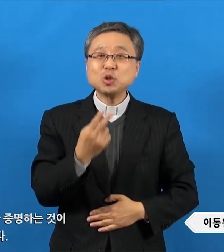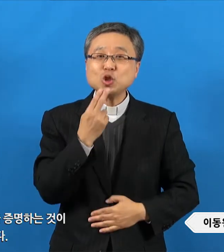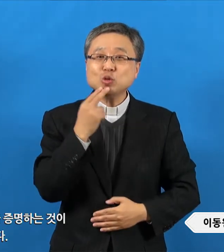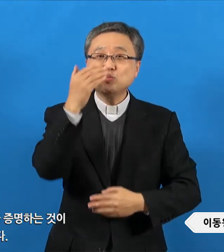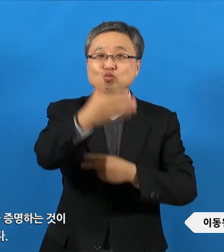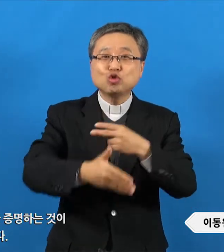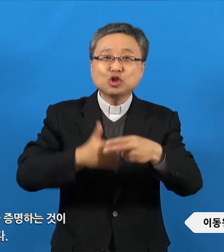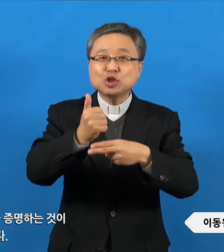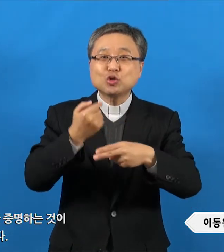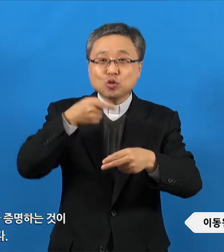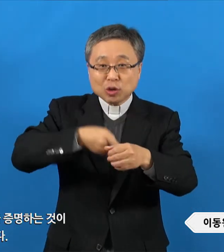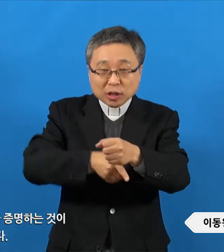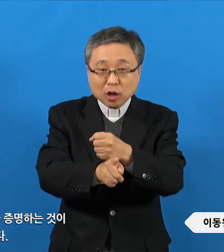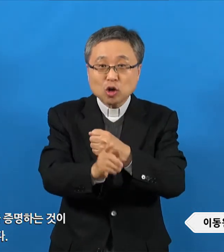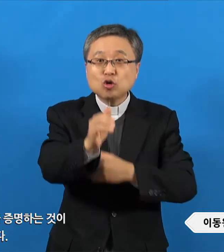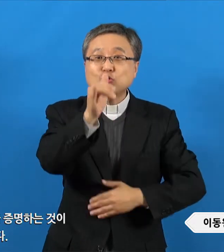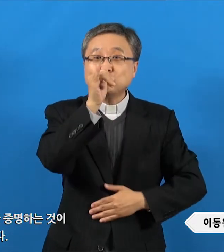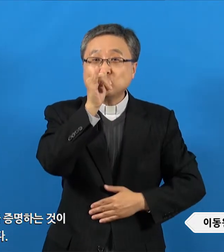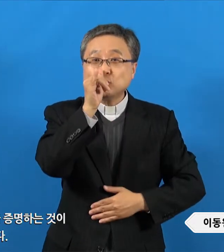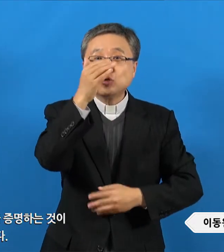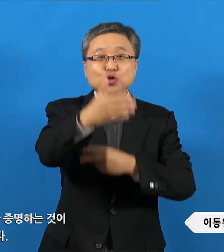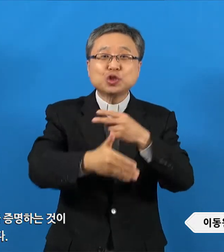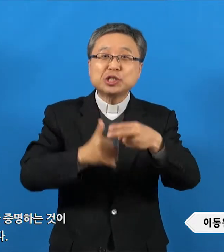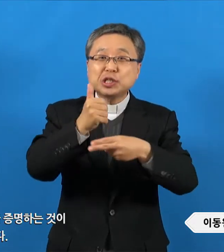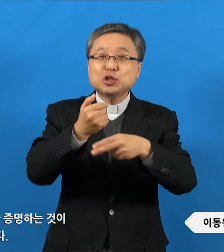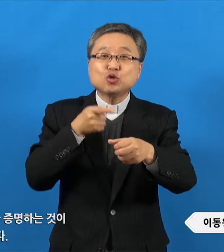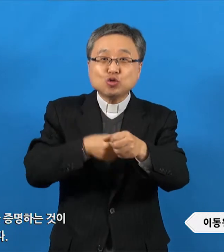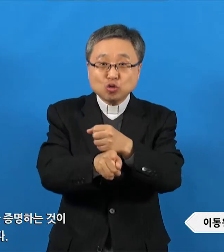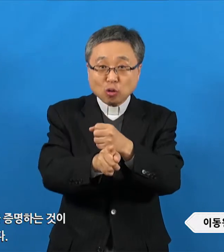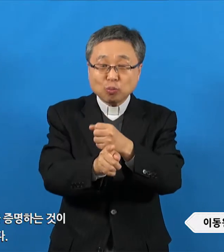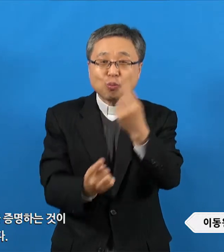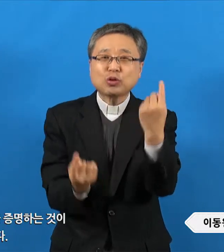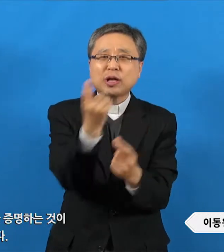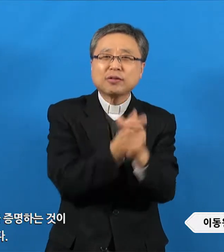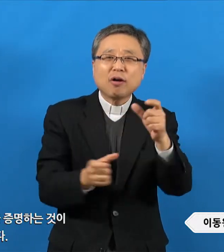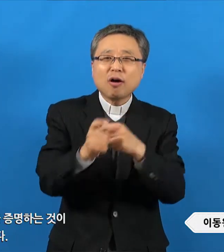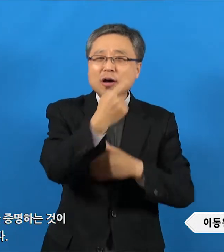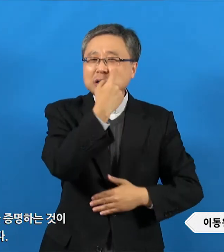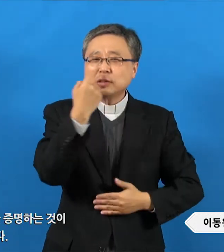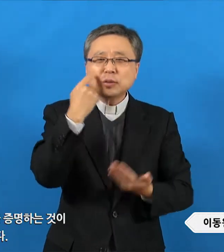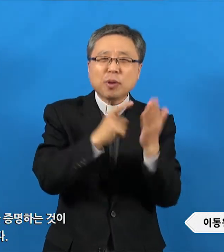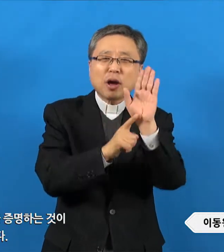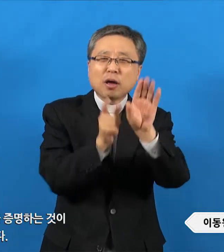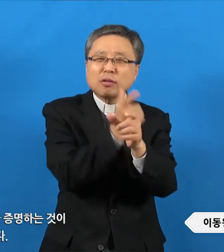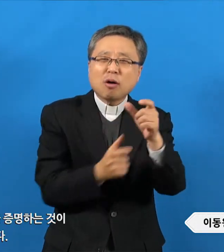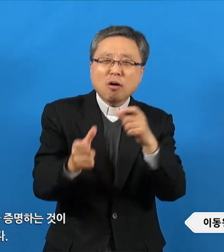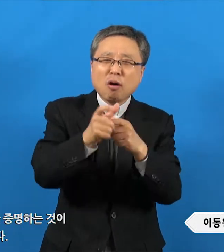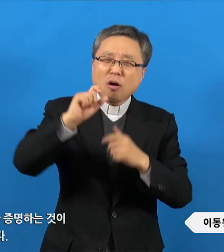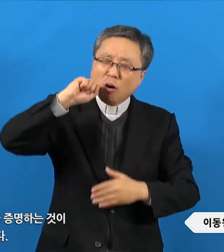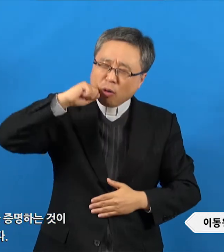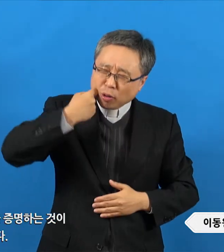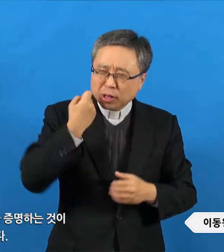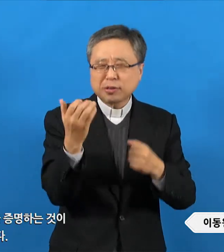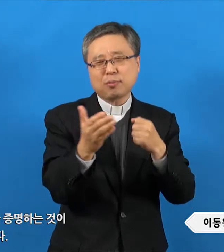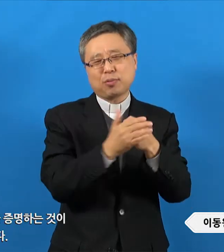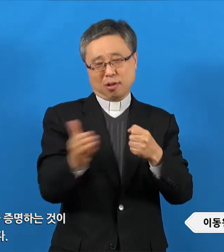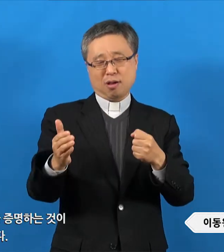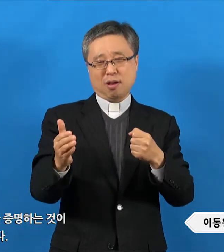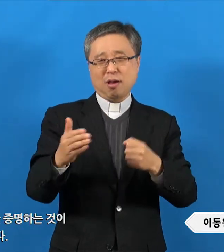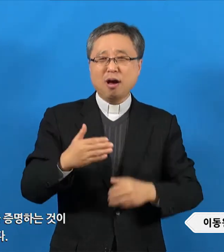무신론이라는 것은 유신론보다도 증명하는 것이 훨씬 더 어렵기 때문입니다. 무신론을 증명하는 것이 유신론을